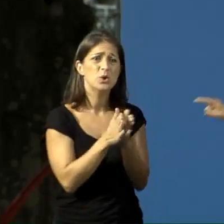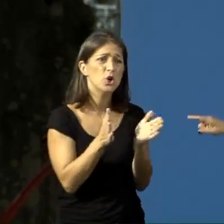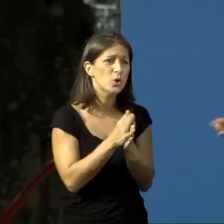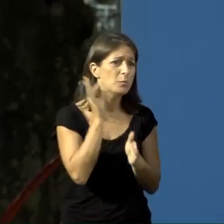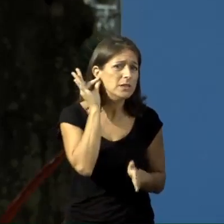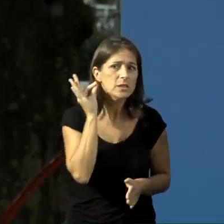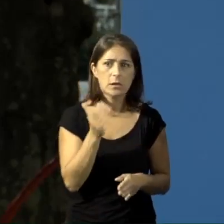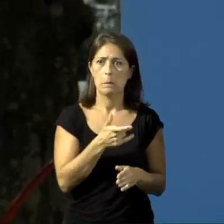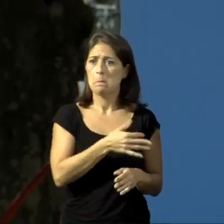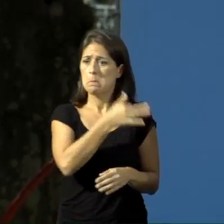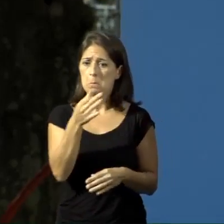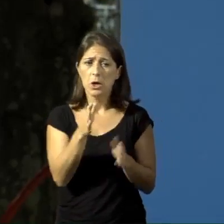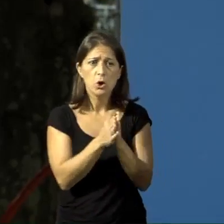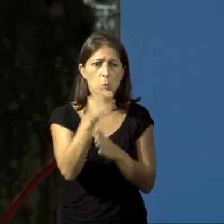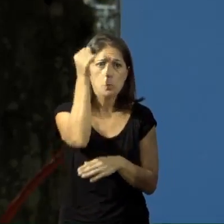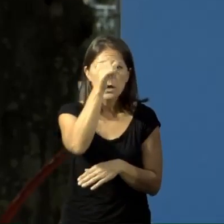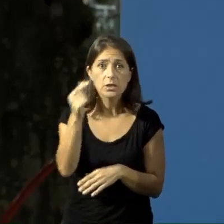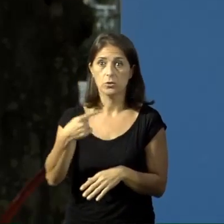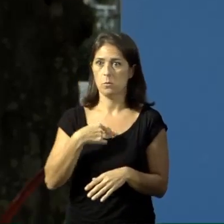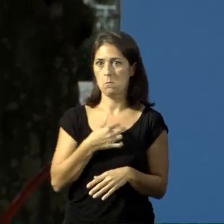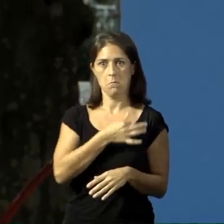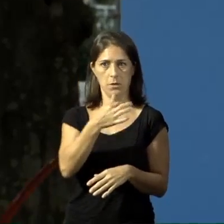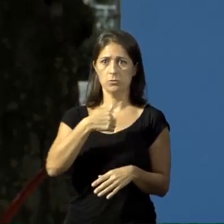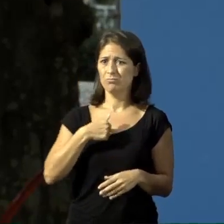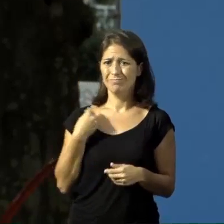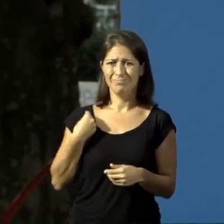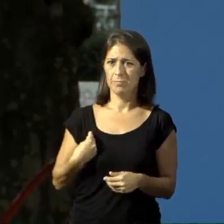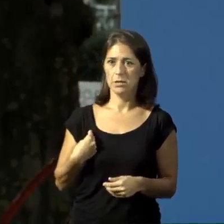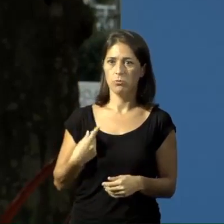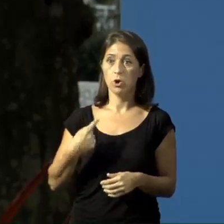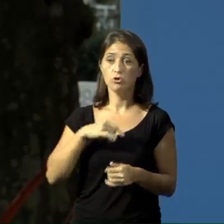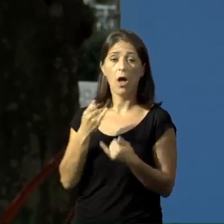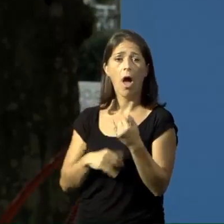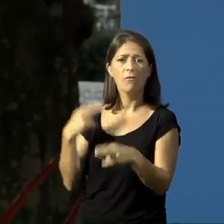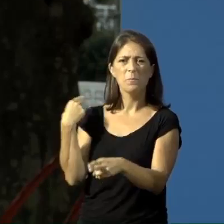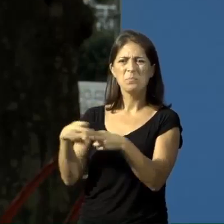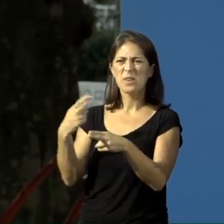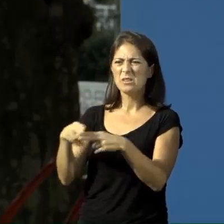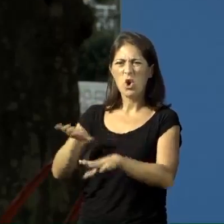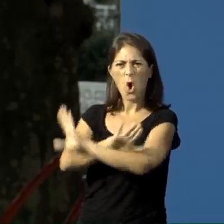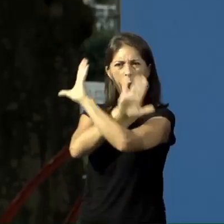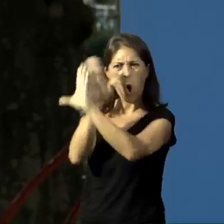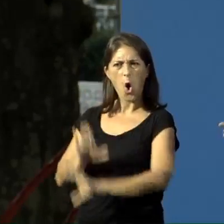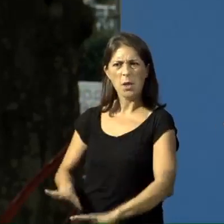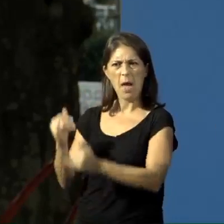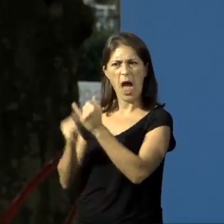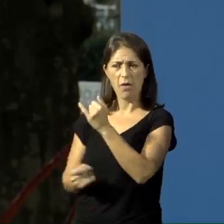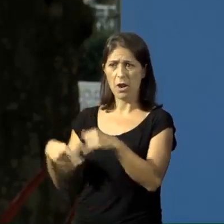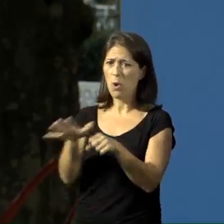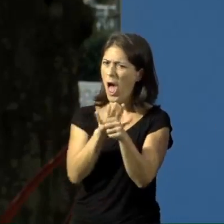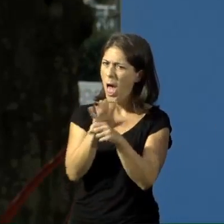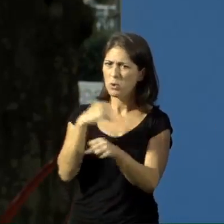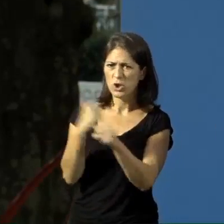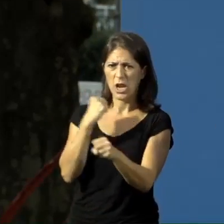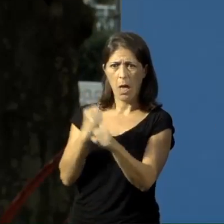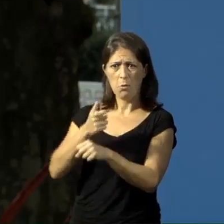os meus compañeiros e eu mesma sufrimos a política nefasta no eido laboral do